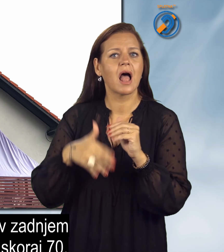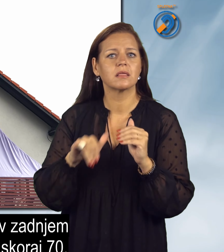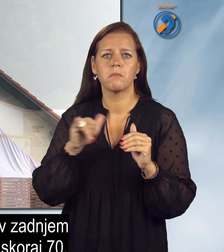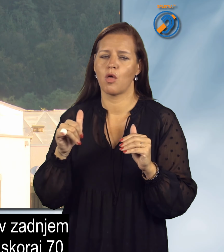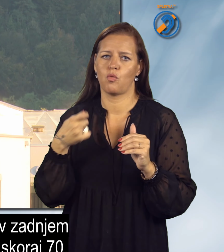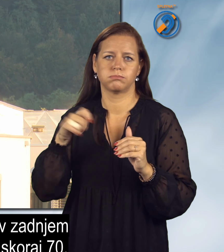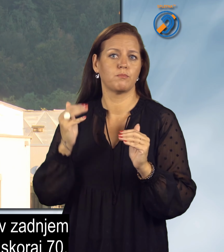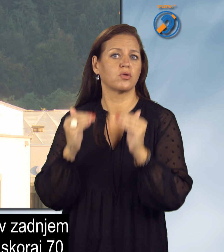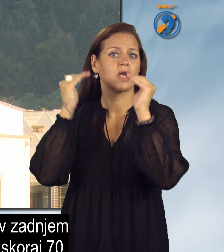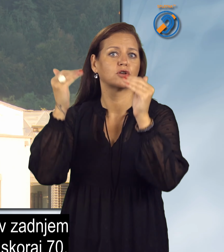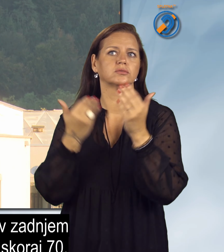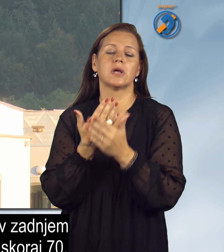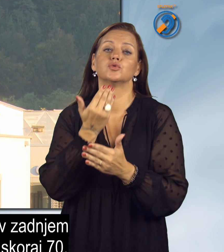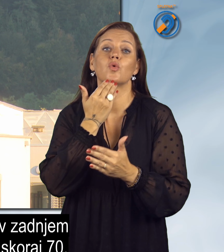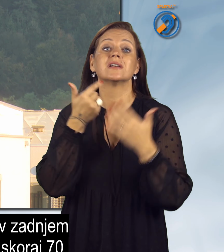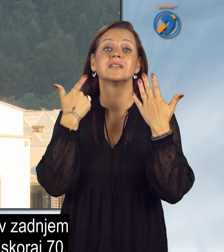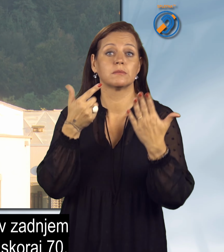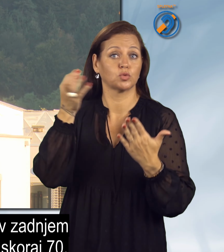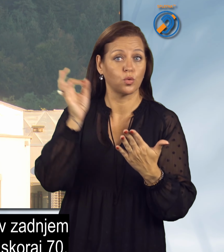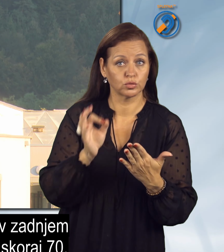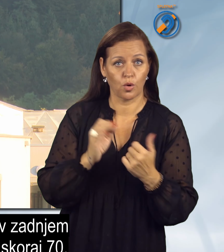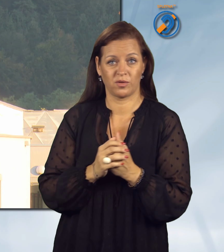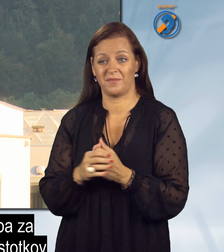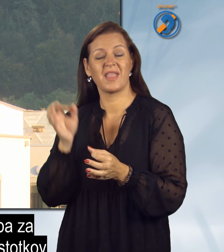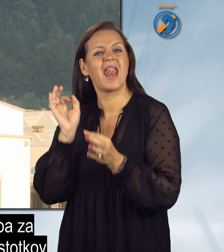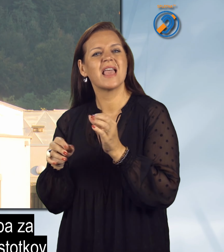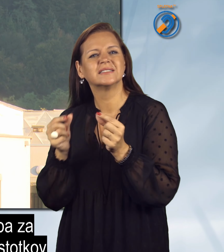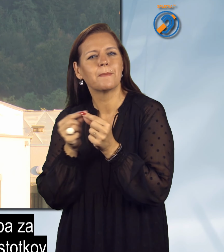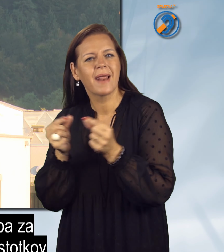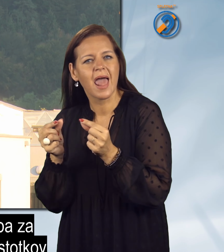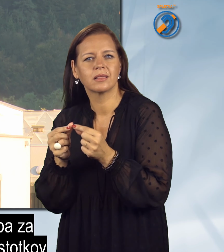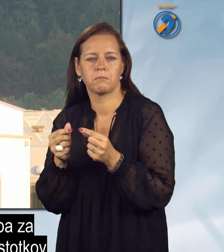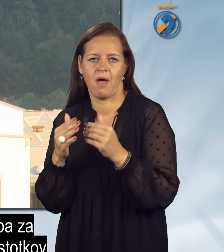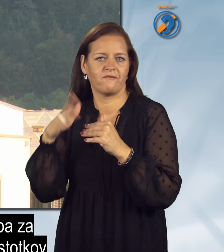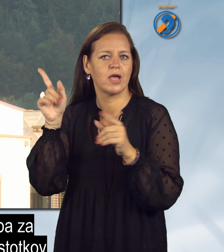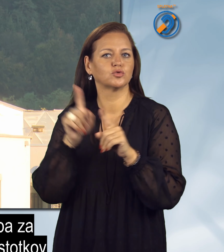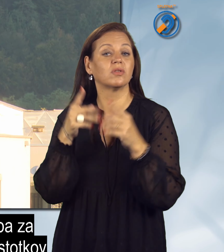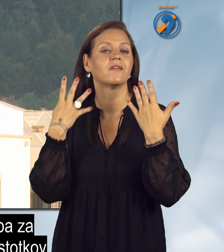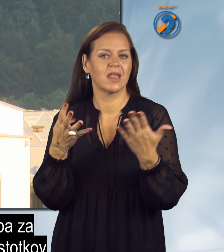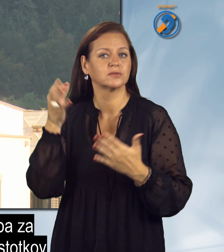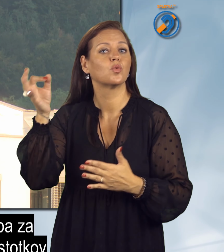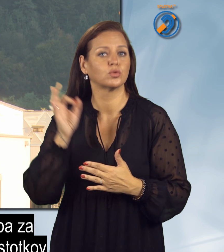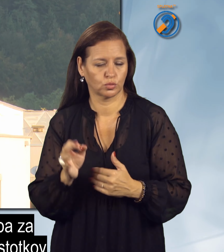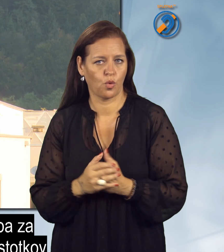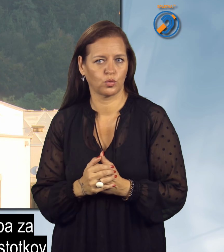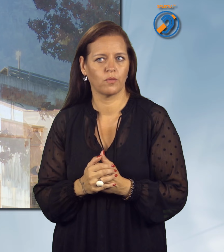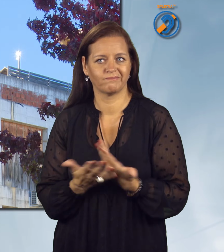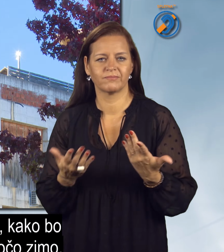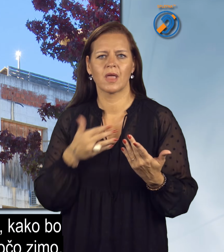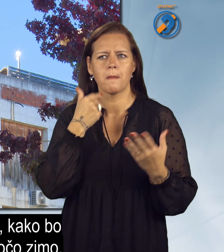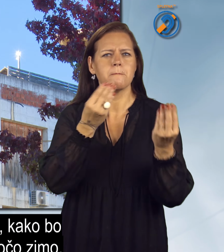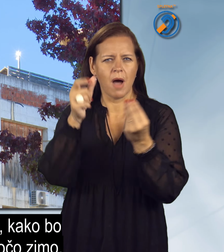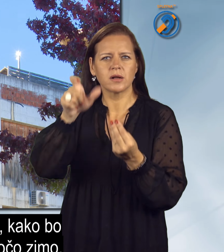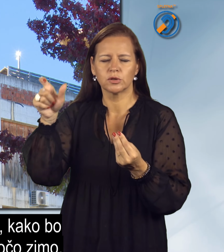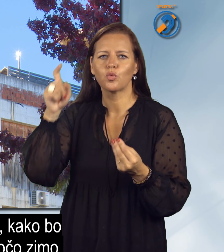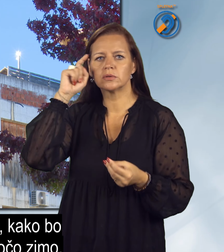letu podražilo za skoraj 70%, leseni peleti pa za več kot 90%,